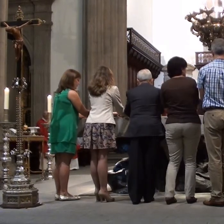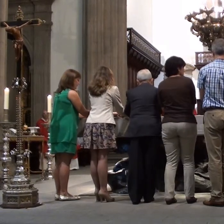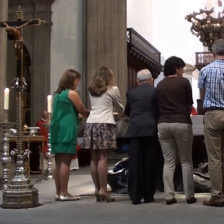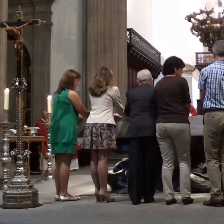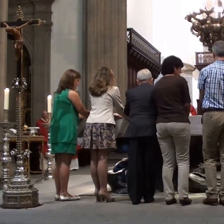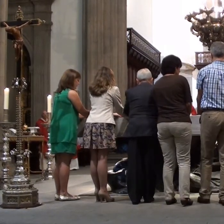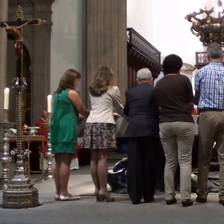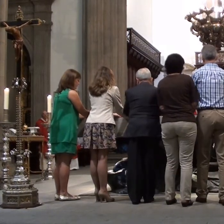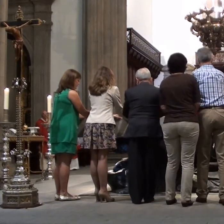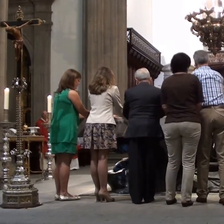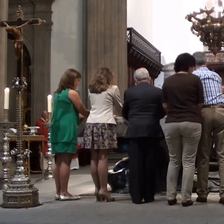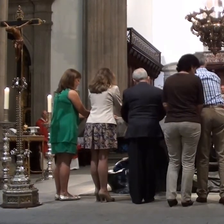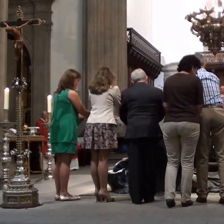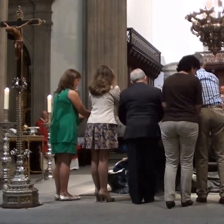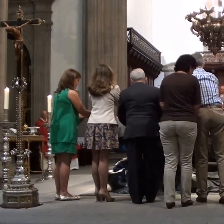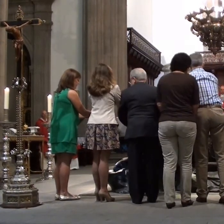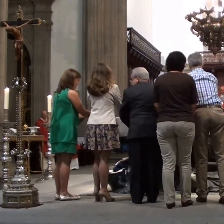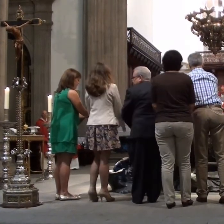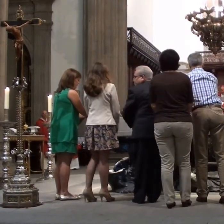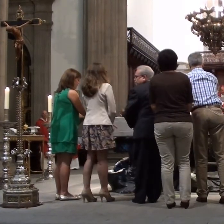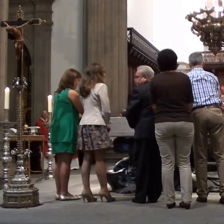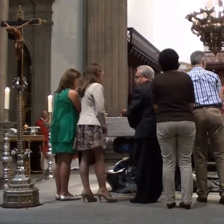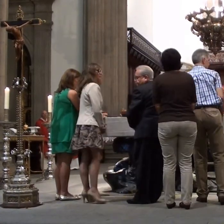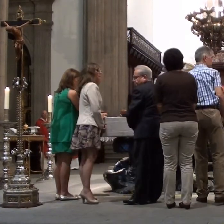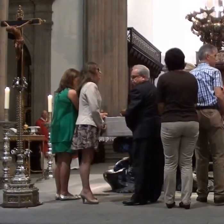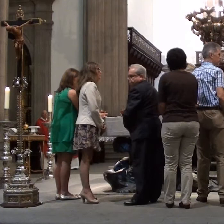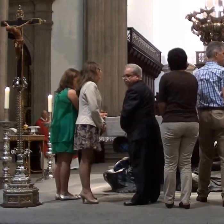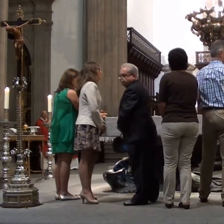tu magnífica a tu canto de amor agradecido